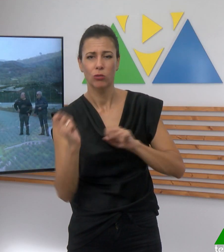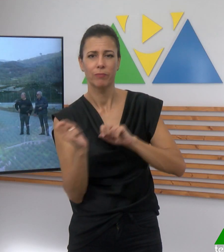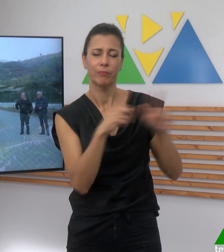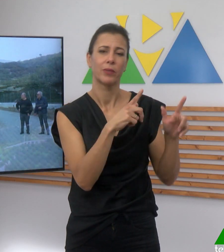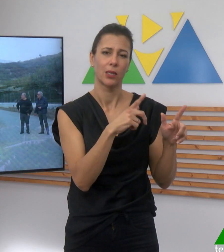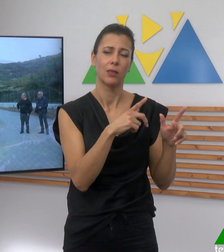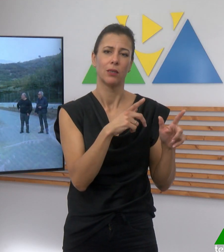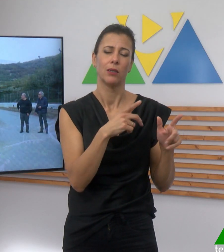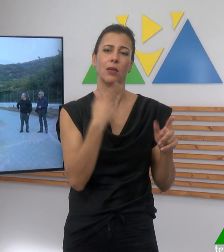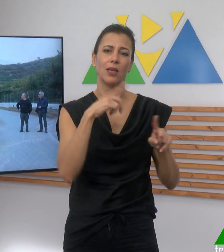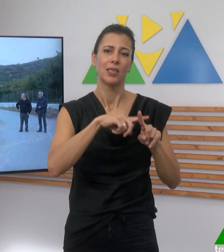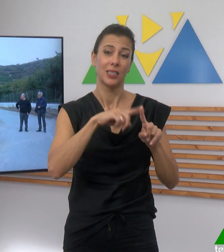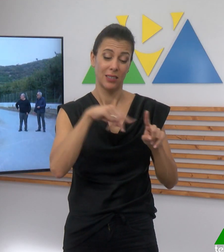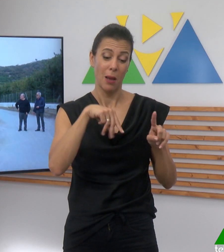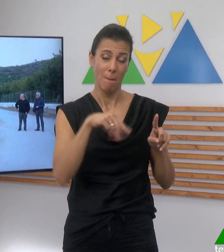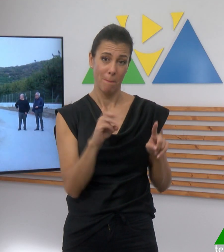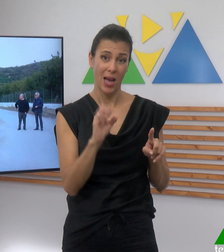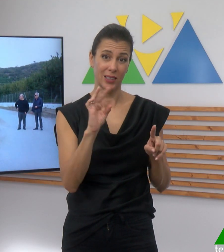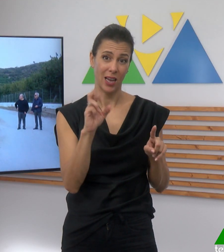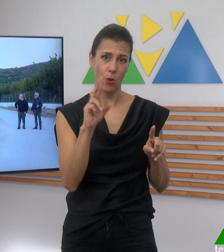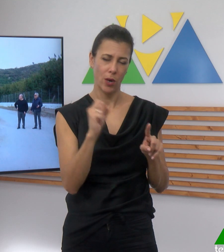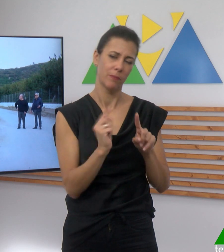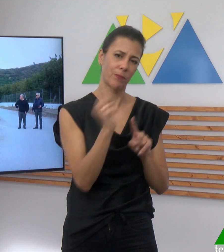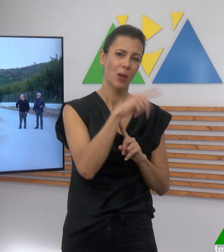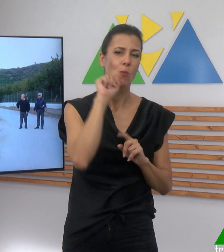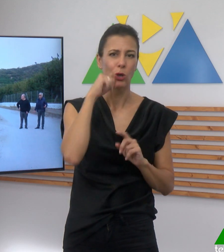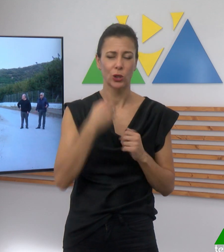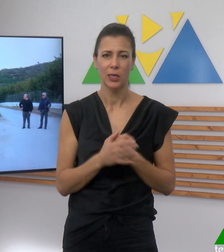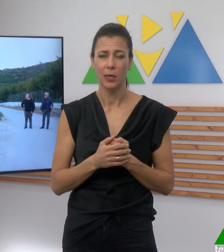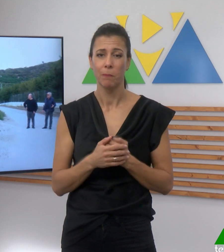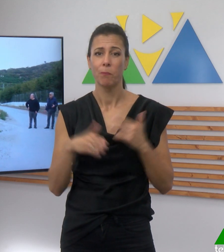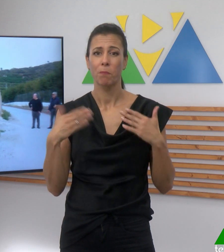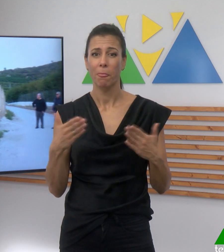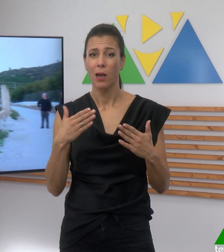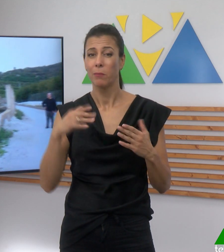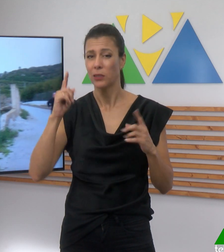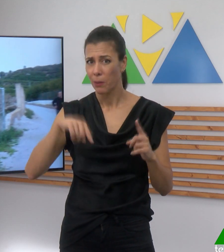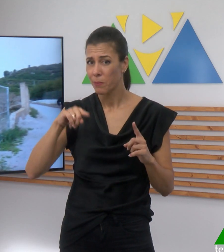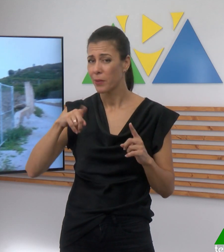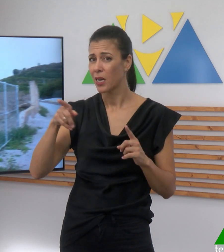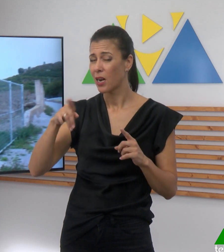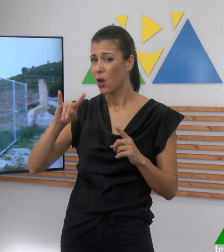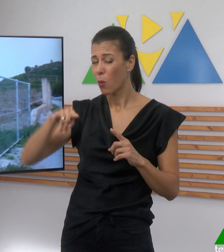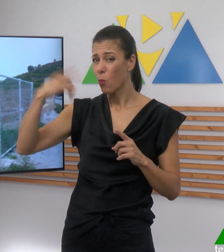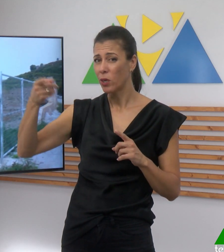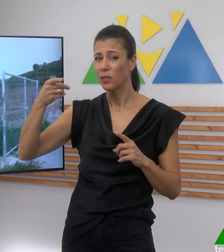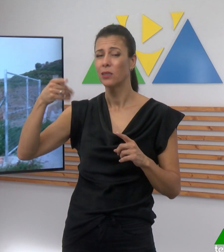el Cristo de patura a a motril y el pago del puente de tabla se cultiva caña de azúcar